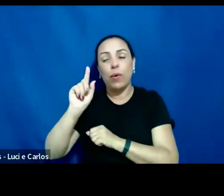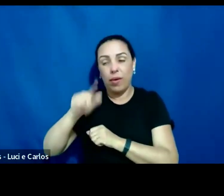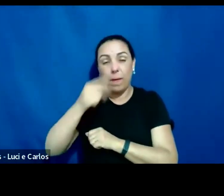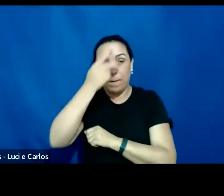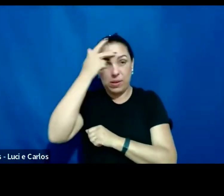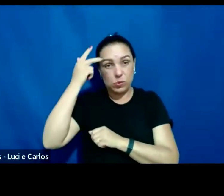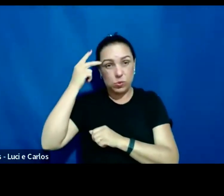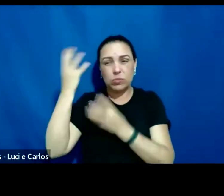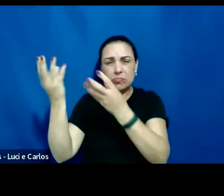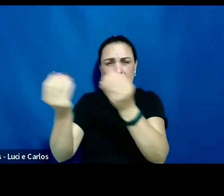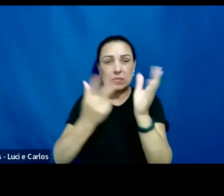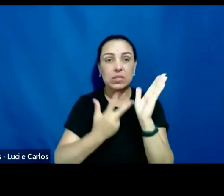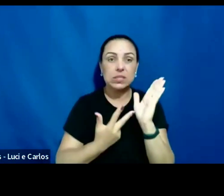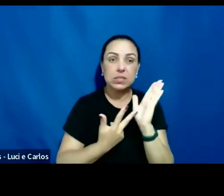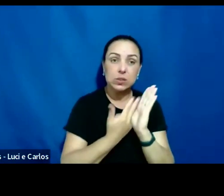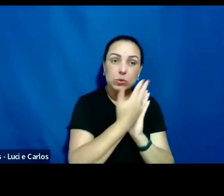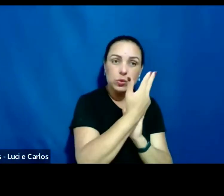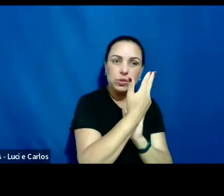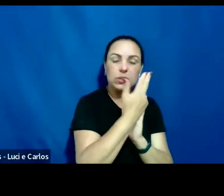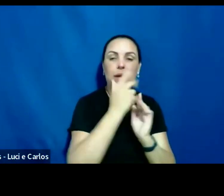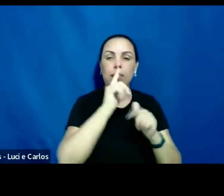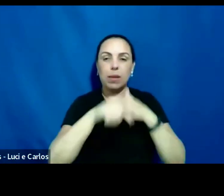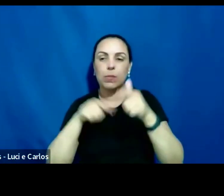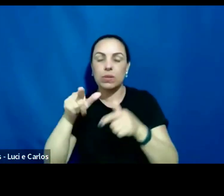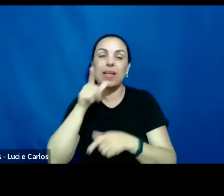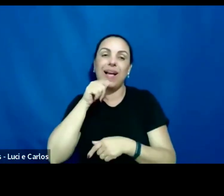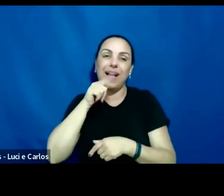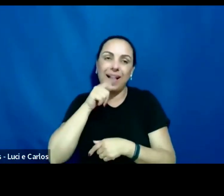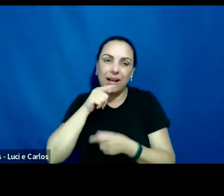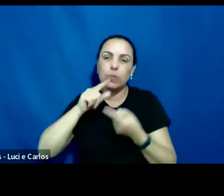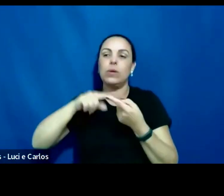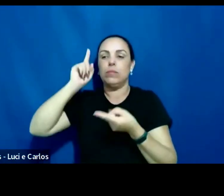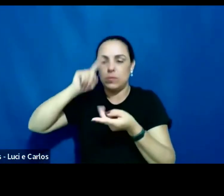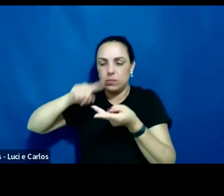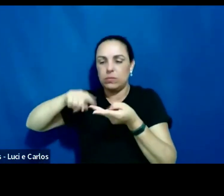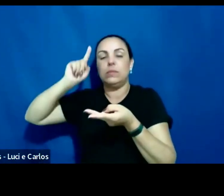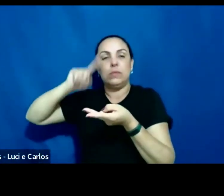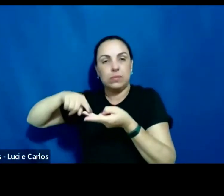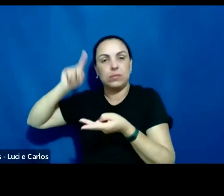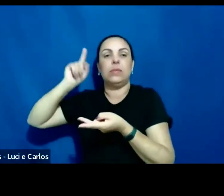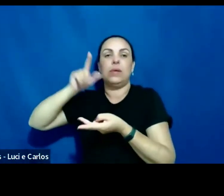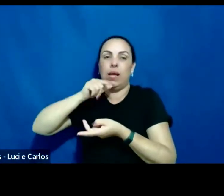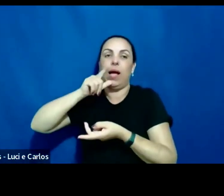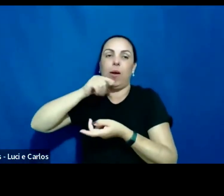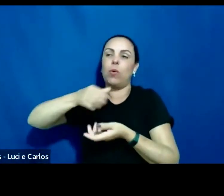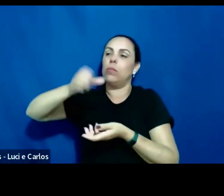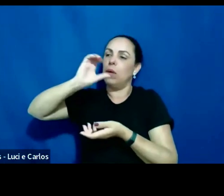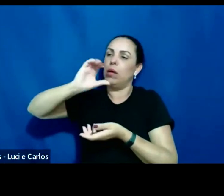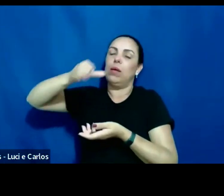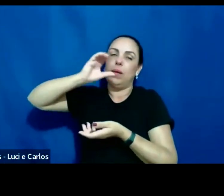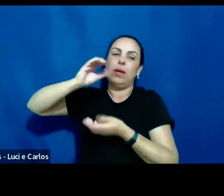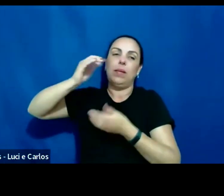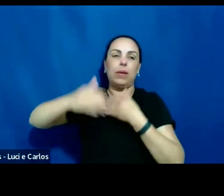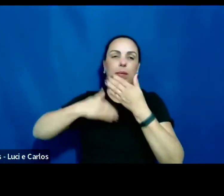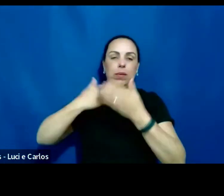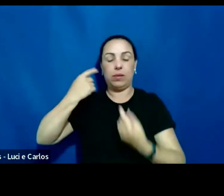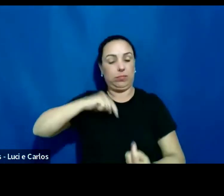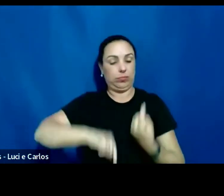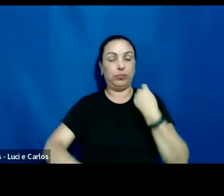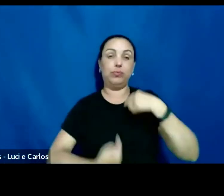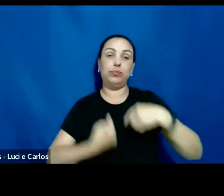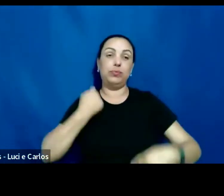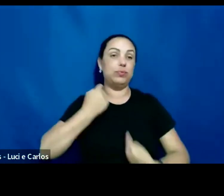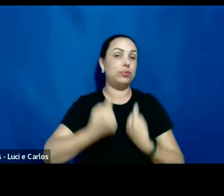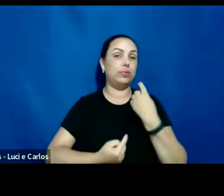trombose. Uma simples, boa hidratação. Simples. E você aí não bebe água direito,